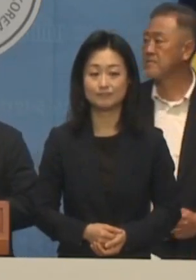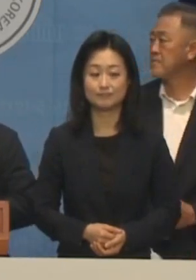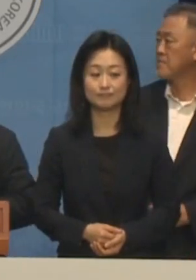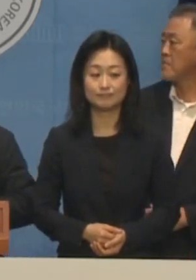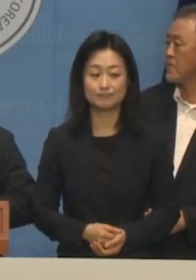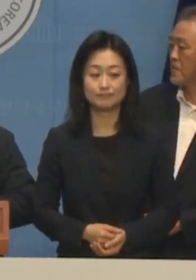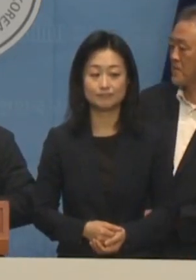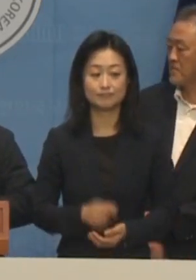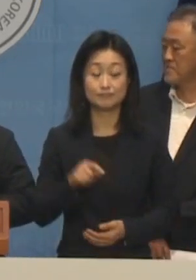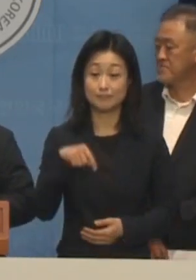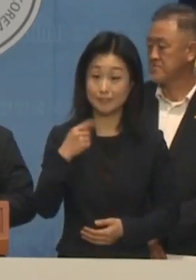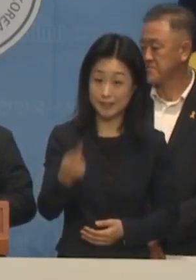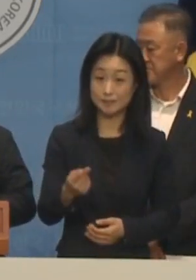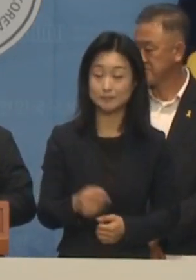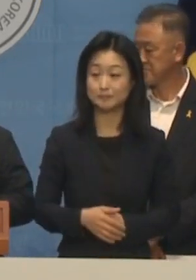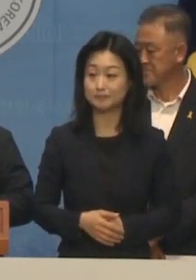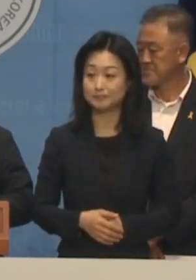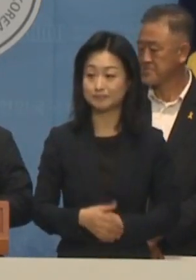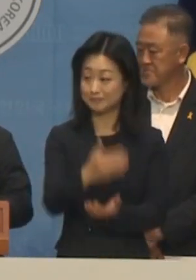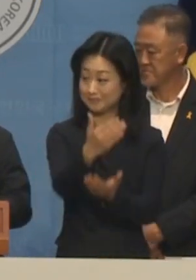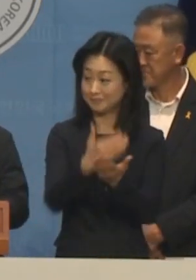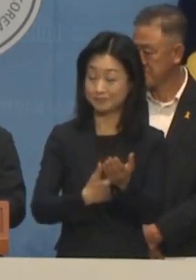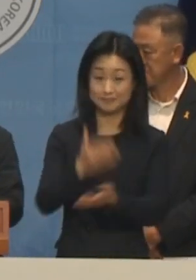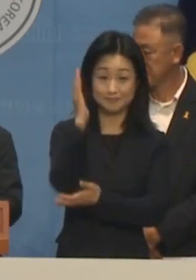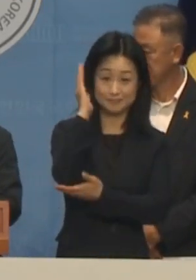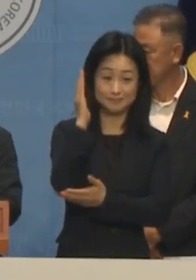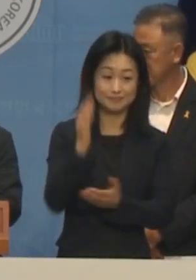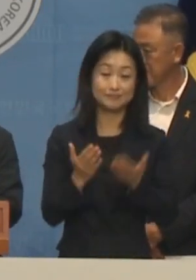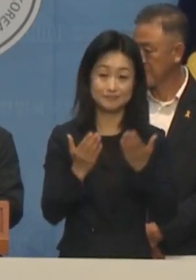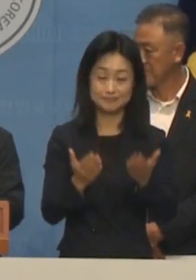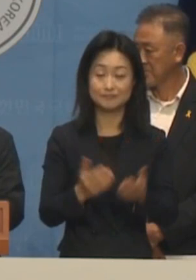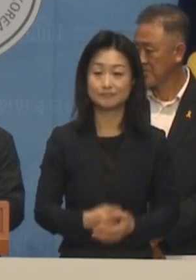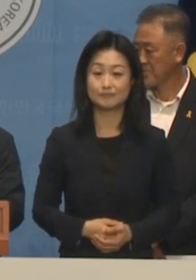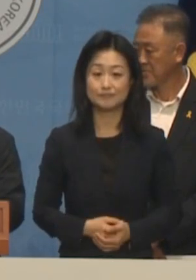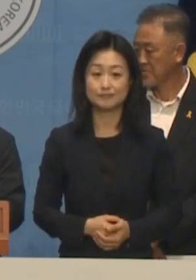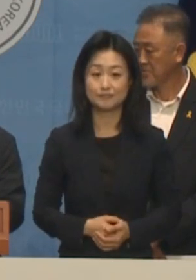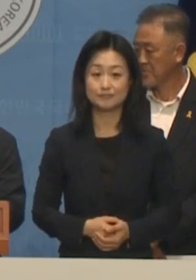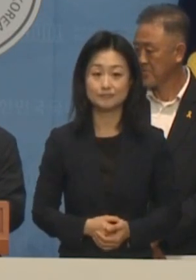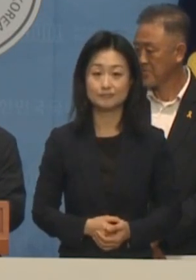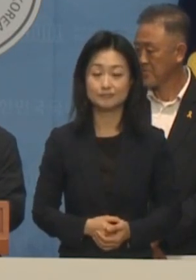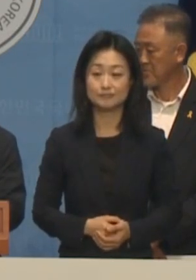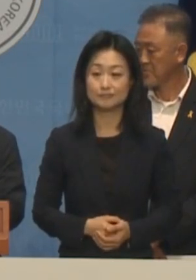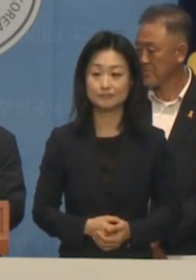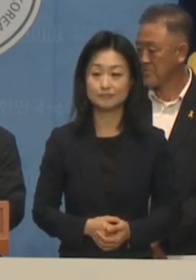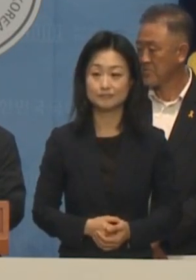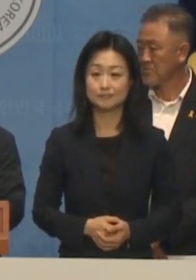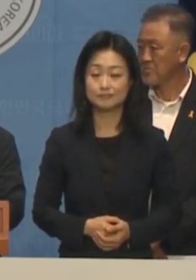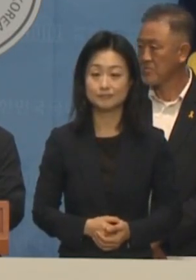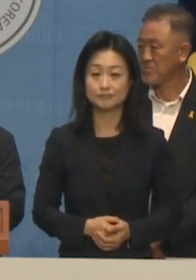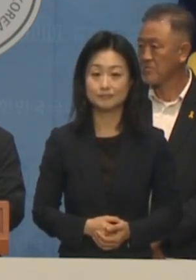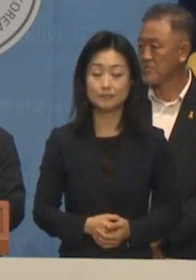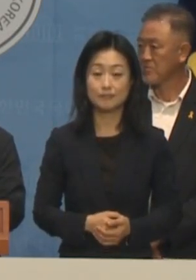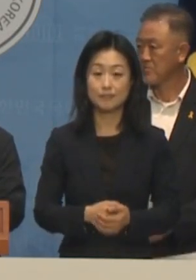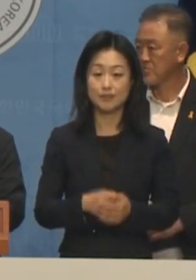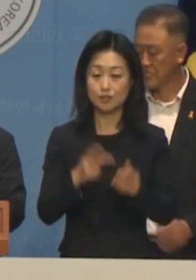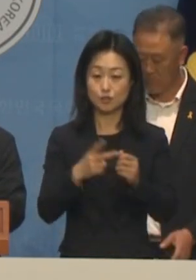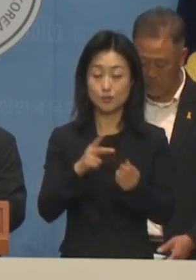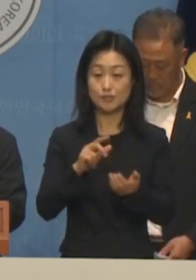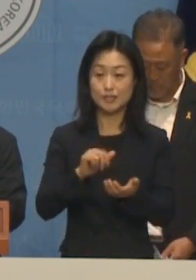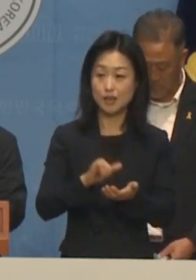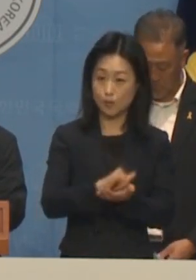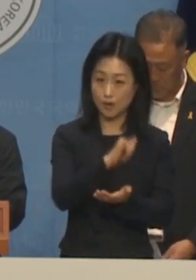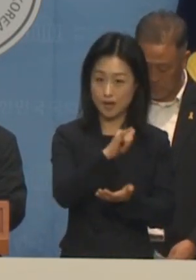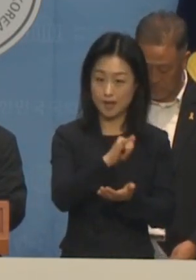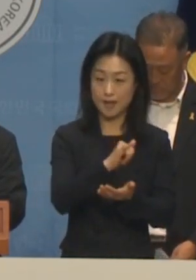네, 다음은 기자회견문 낭독을 하도록 하겠습니다. 회견문 낭독은 제2공항 강행저지